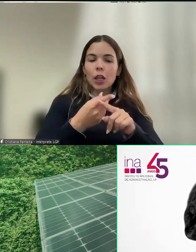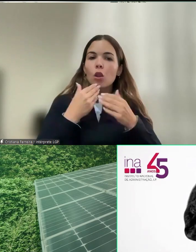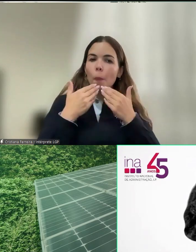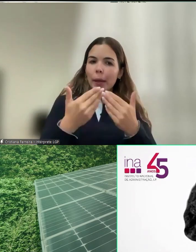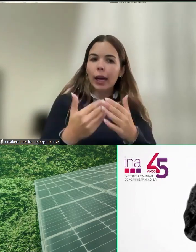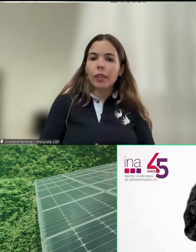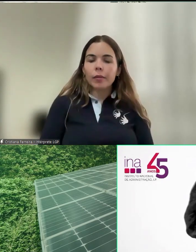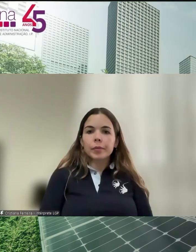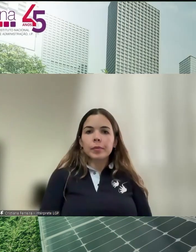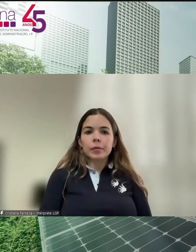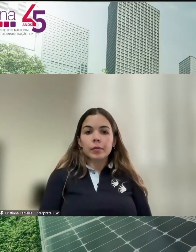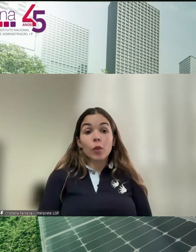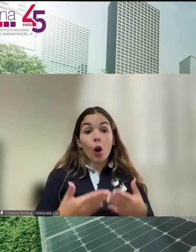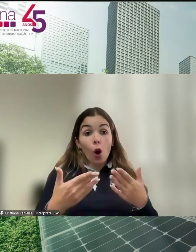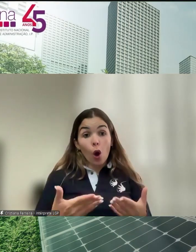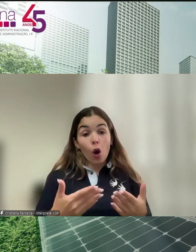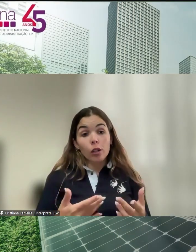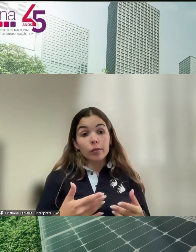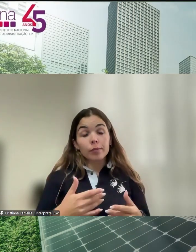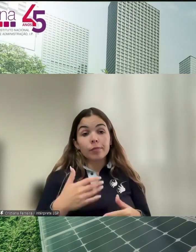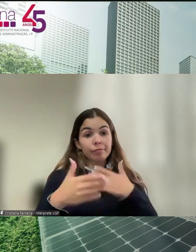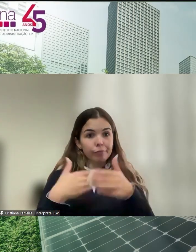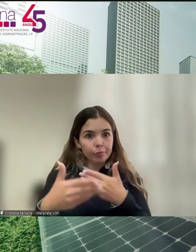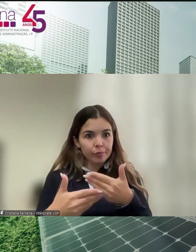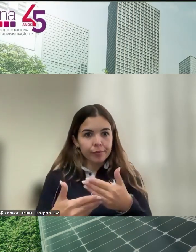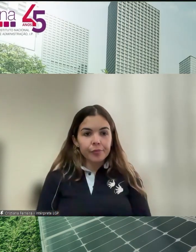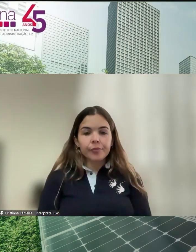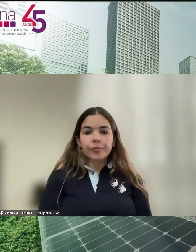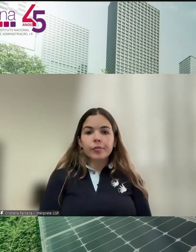Vamos avançar aqui.